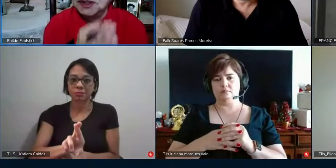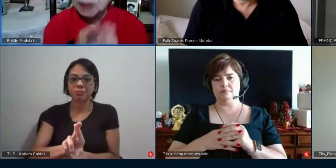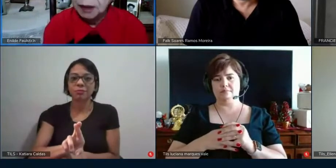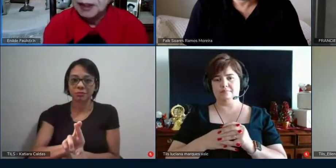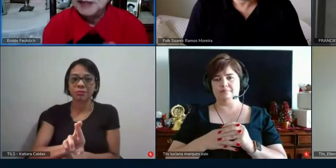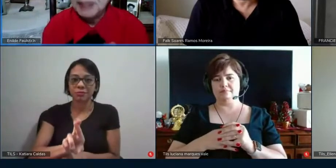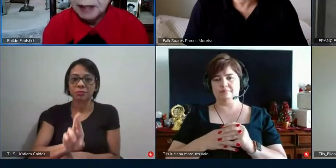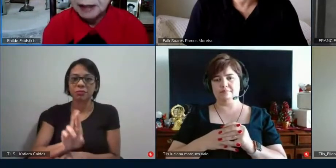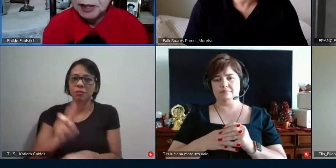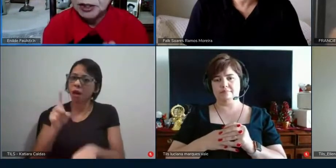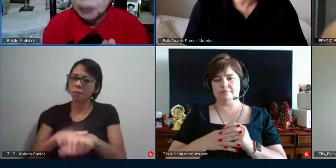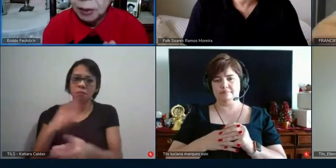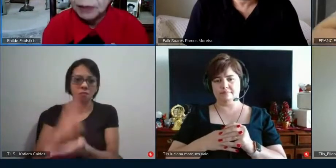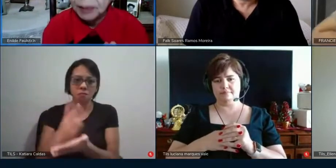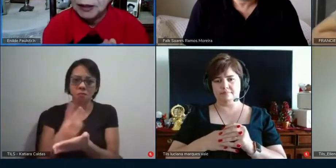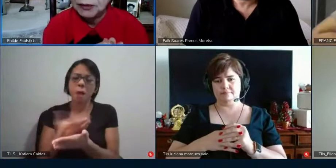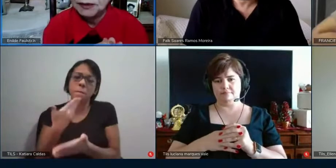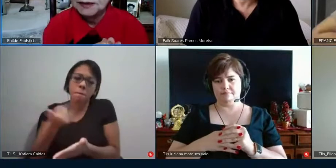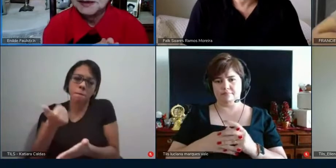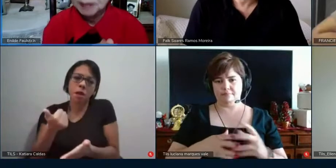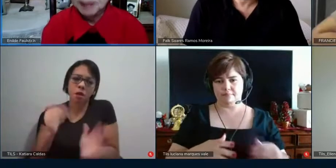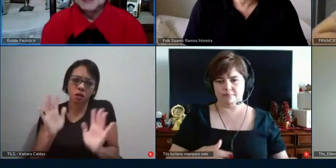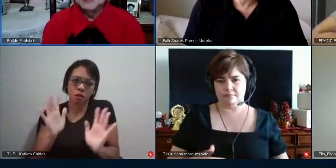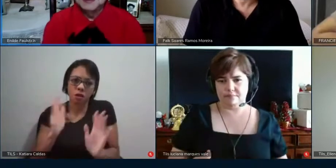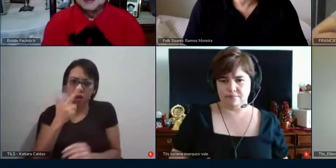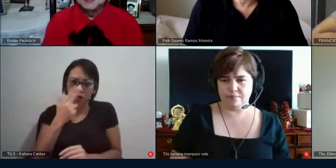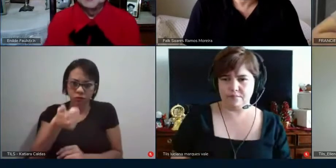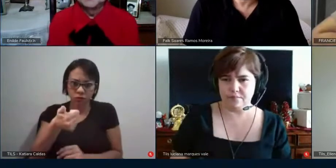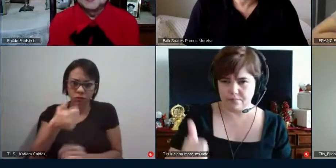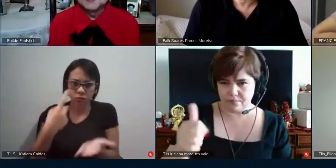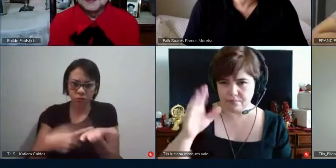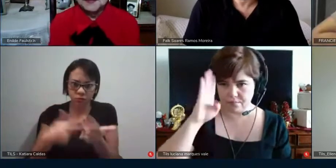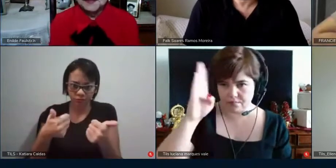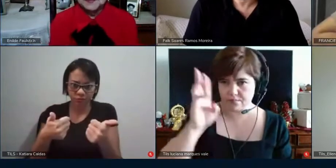responder imediatamente. Eu acho que vai melhor, tá bem?